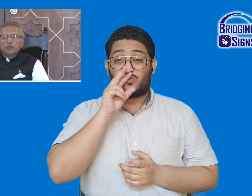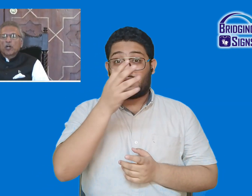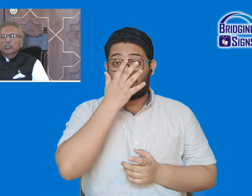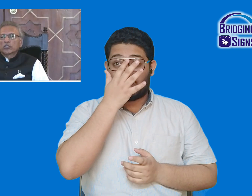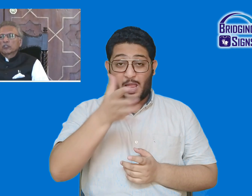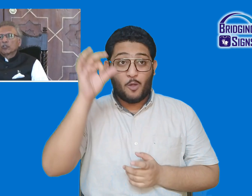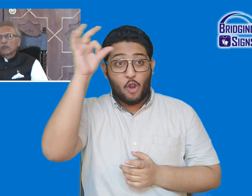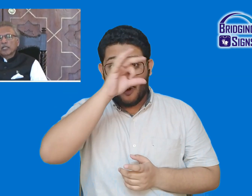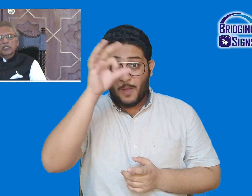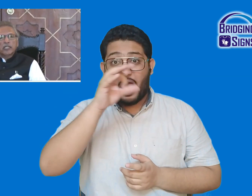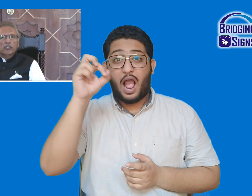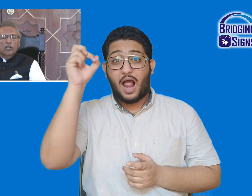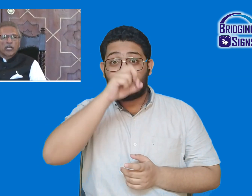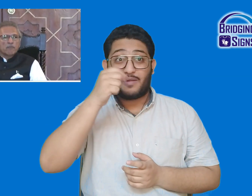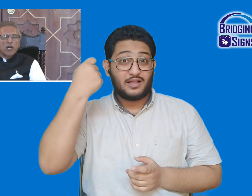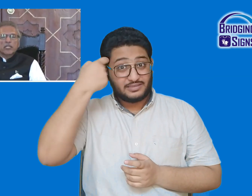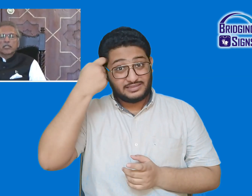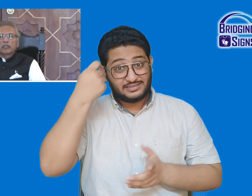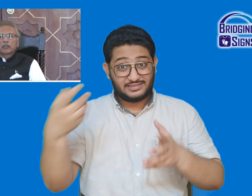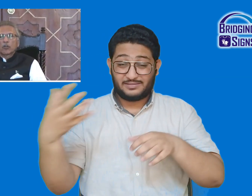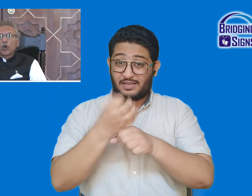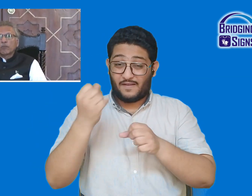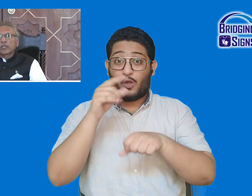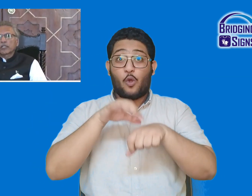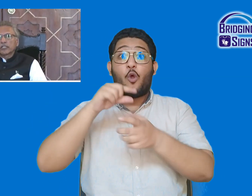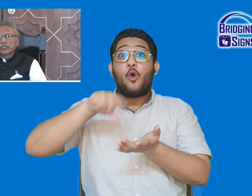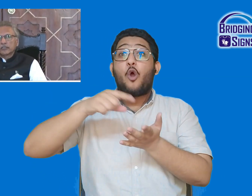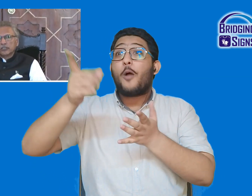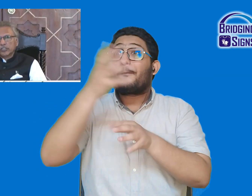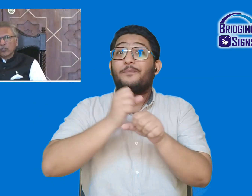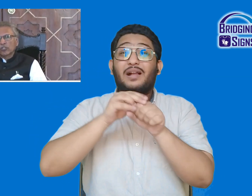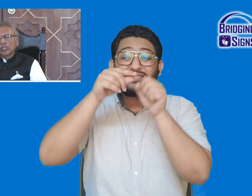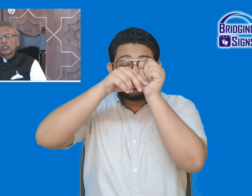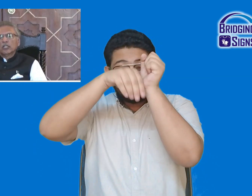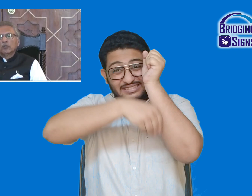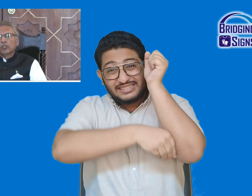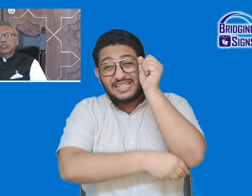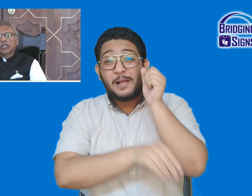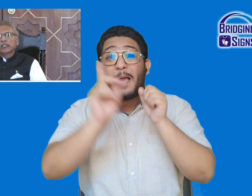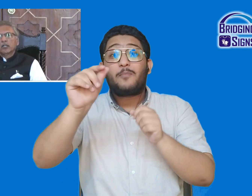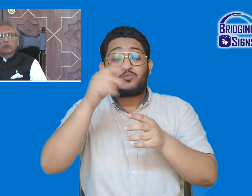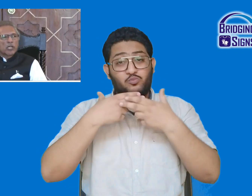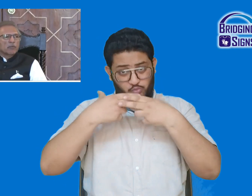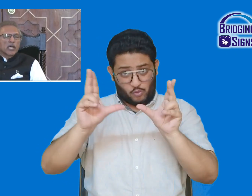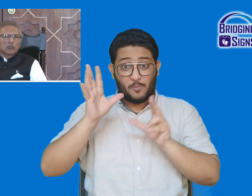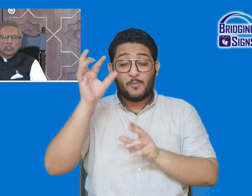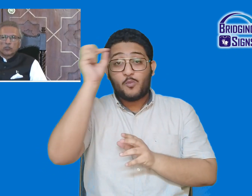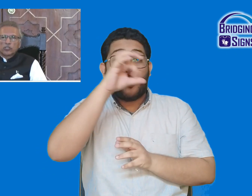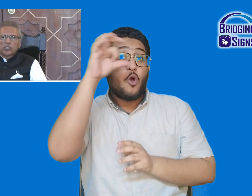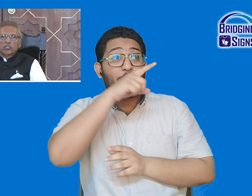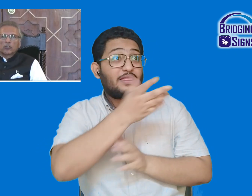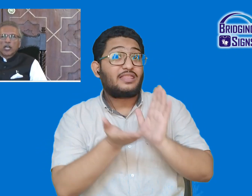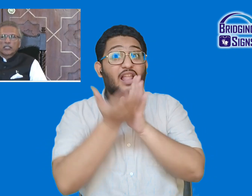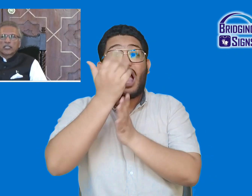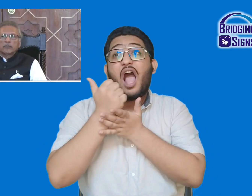جتنی پہنچ علماء کی ہے اور ائمہ کی ہے قوم کی جڑوں تک، وہ شاید کم اداروں کی